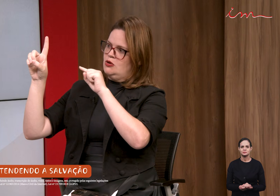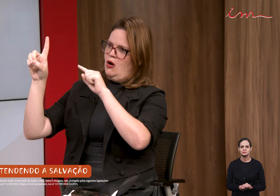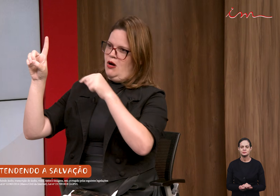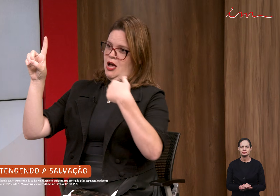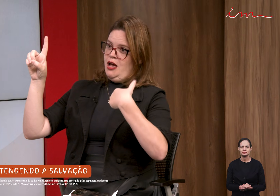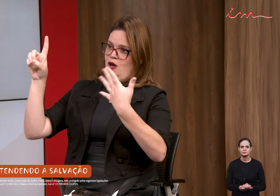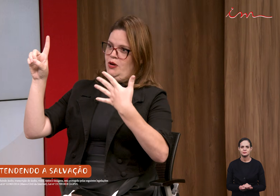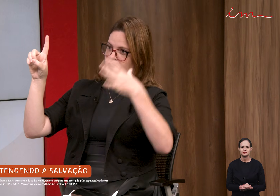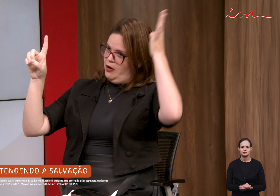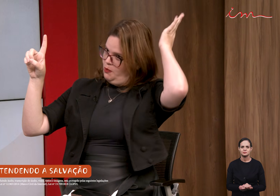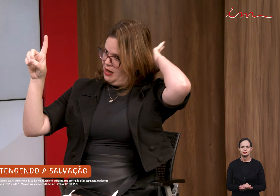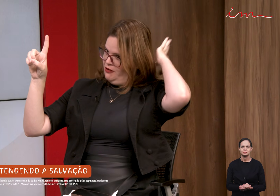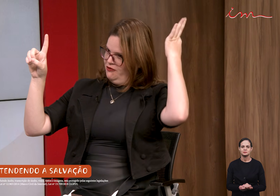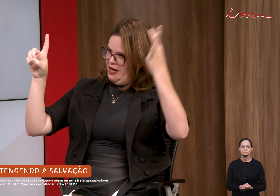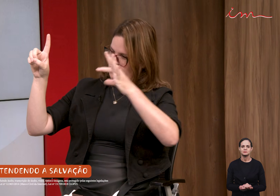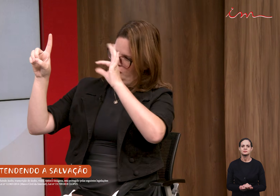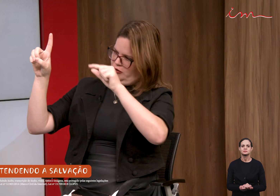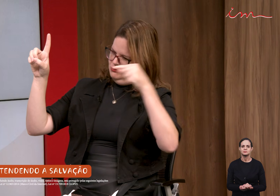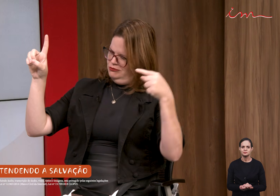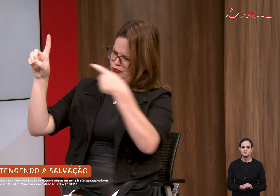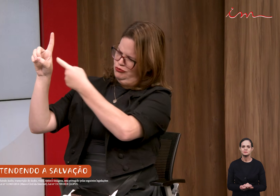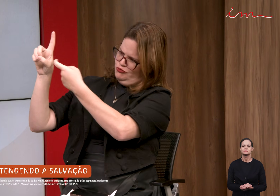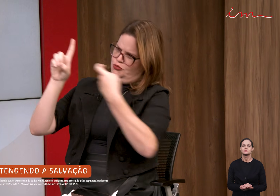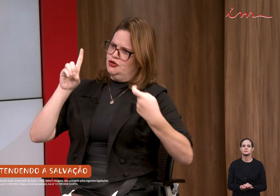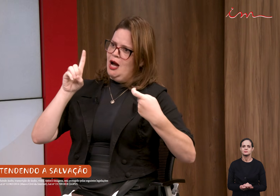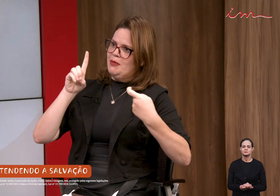certo, Deus. Eu quero, eu peguei flecha assim,